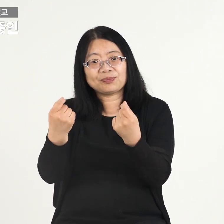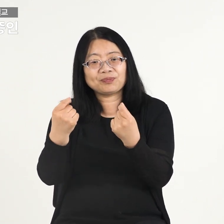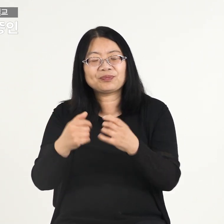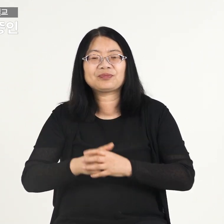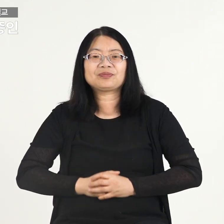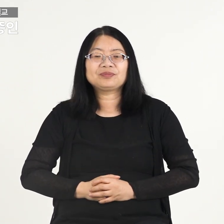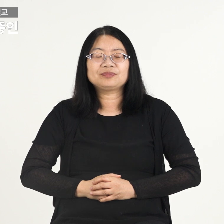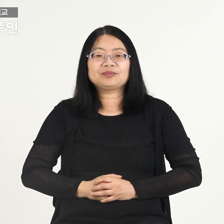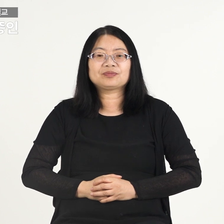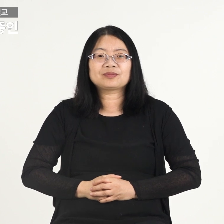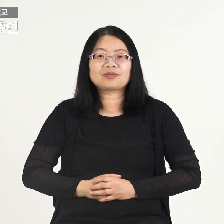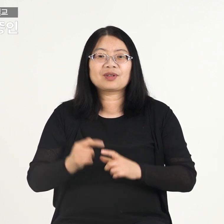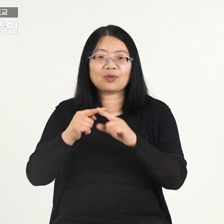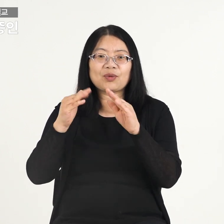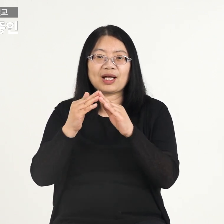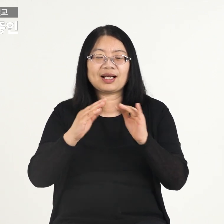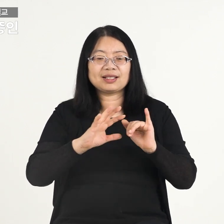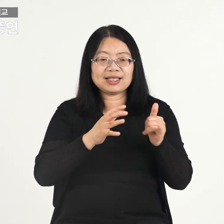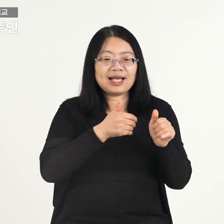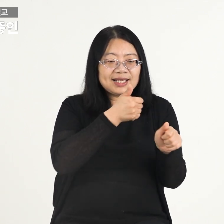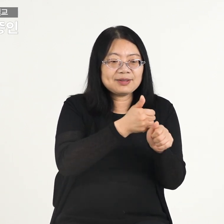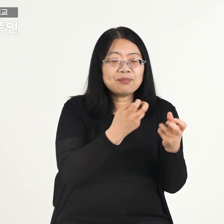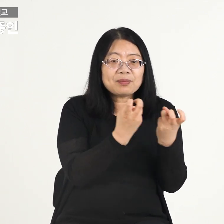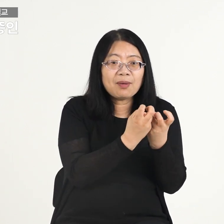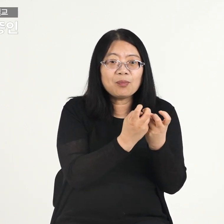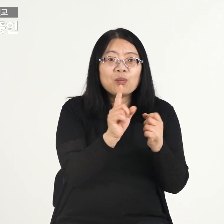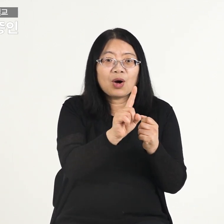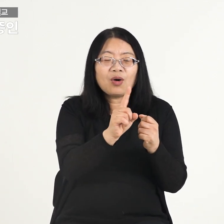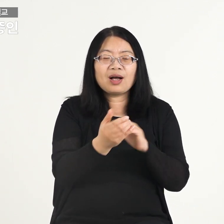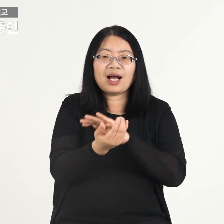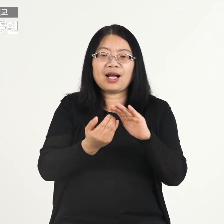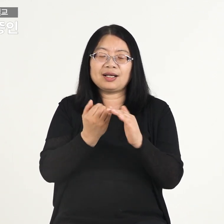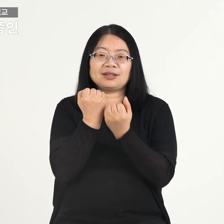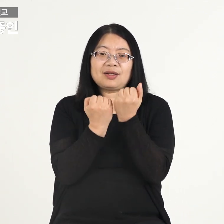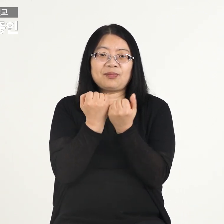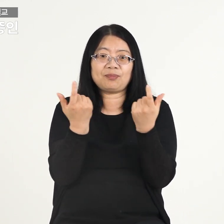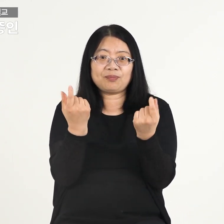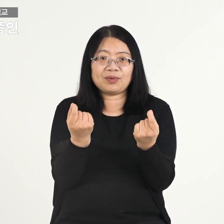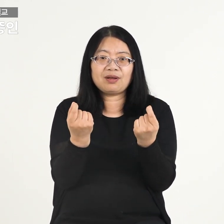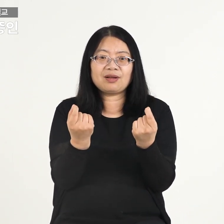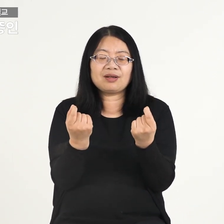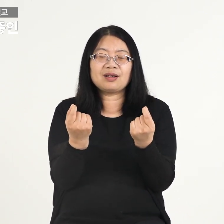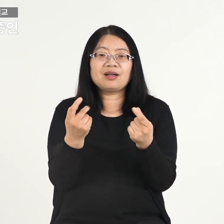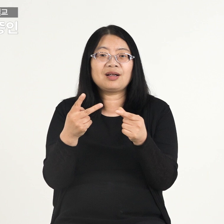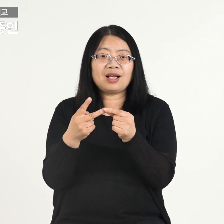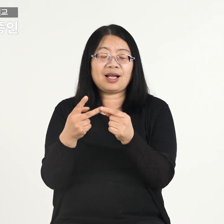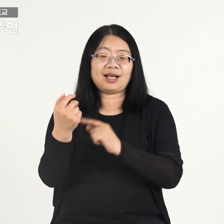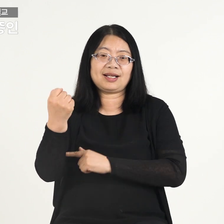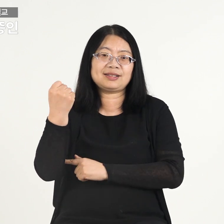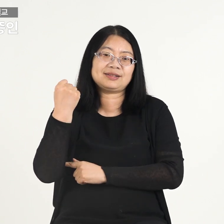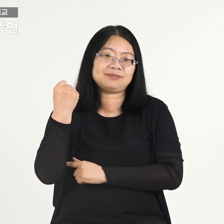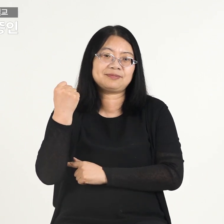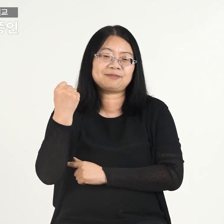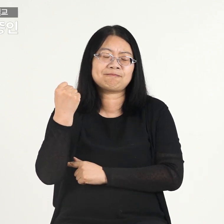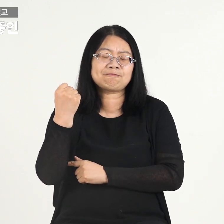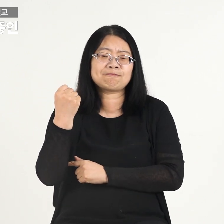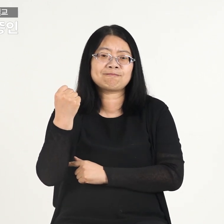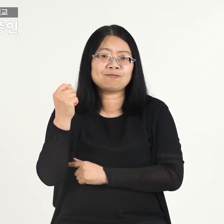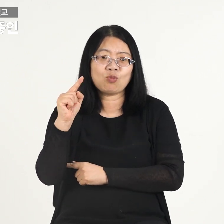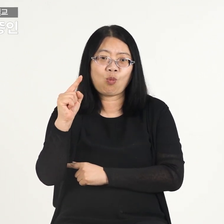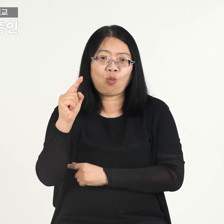이 세상을 이길 수 있는 방법은 앞서도 말씀드린 것과 같이 힘으로,